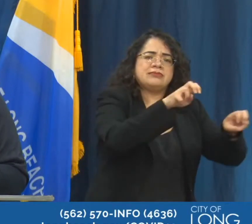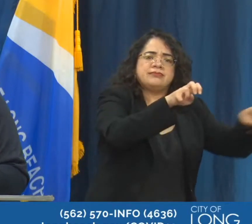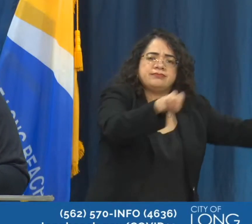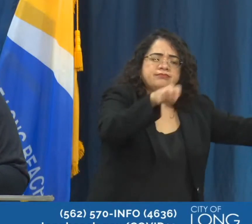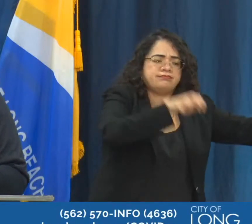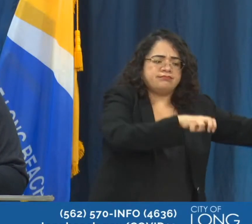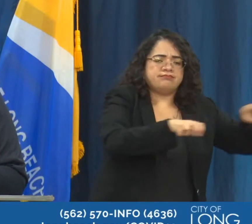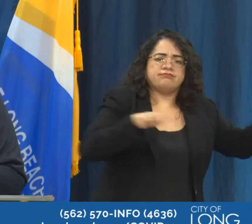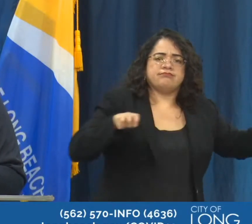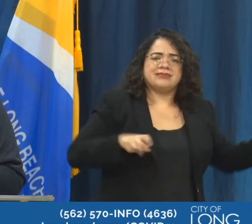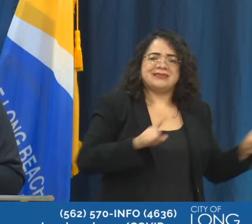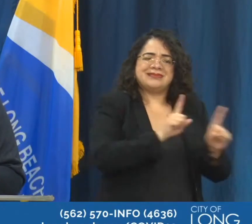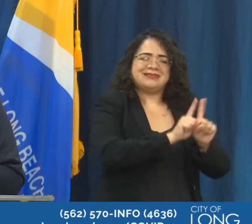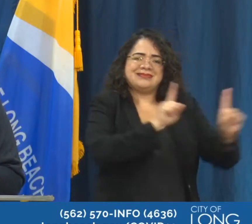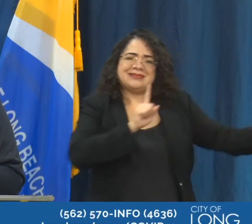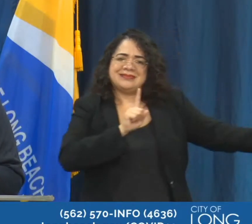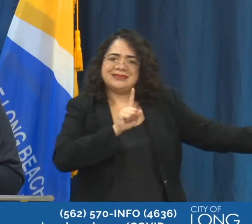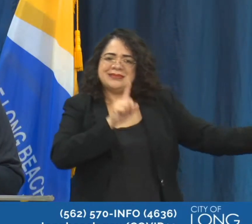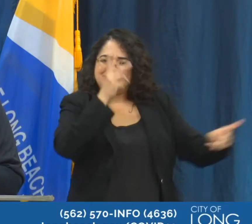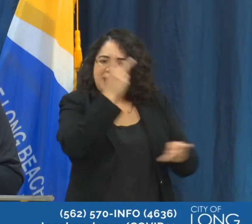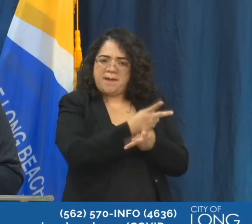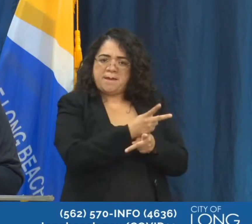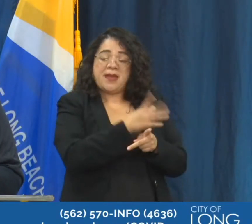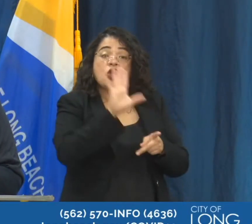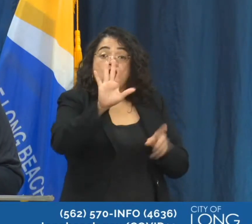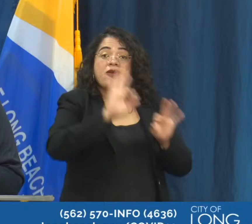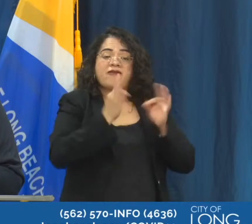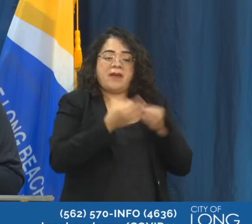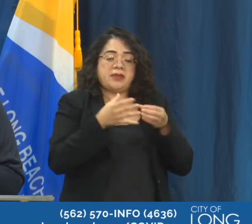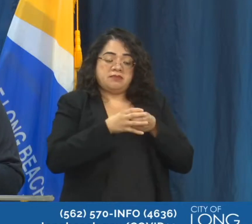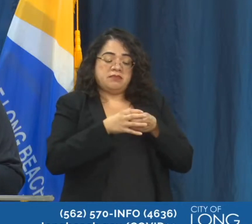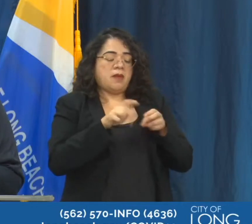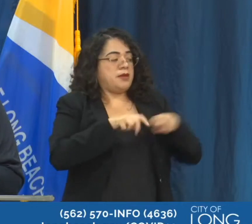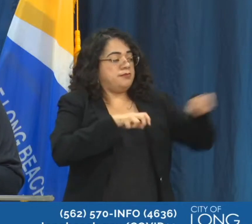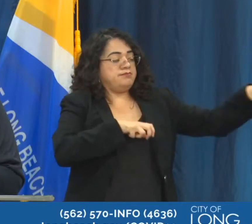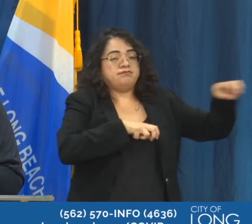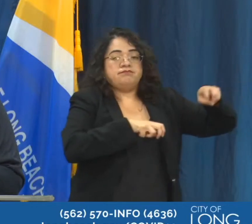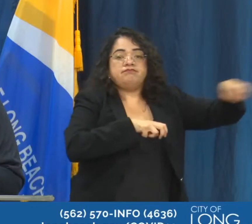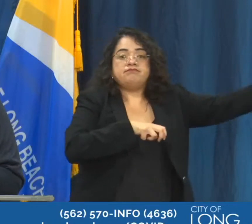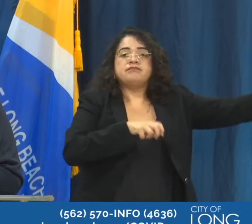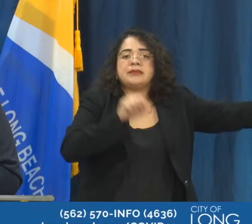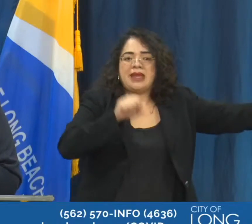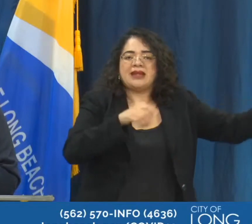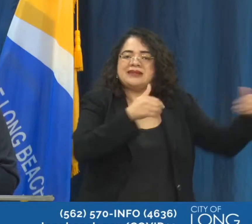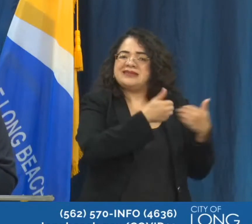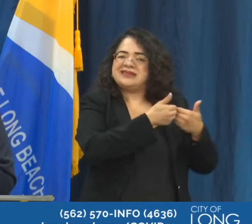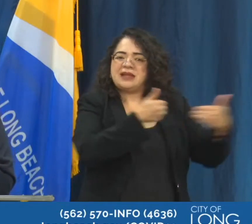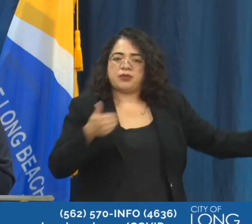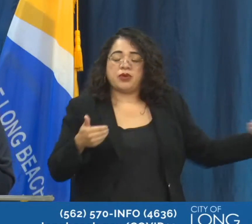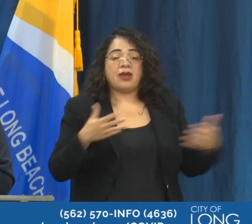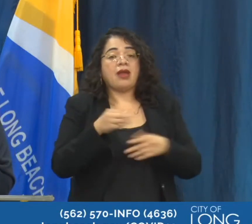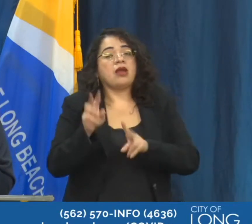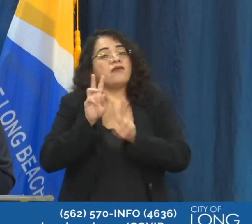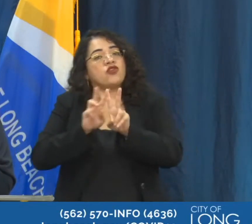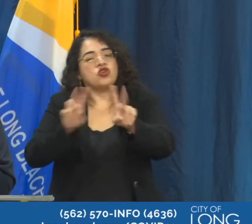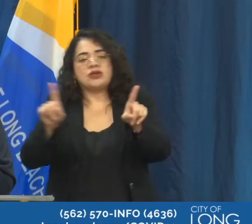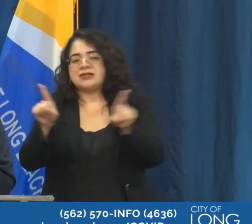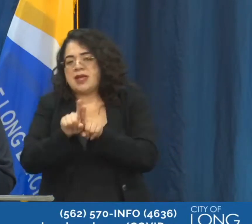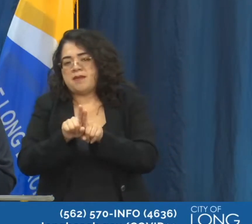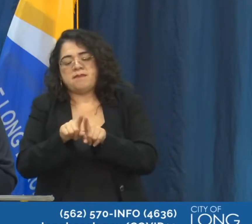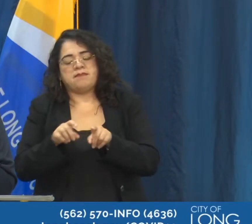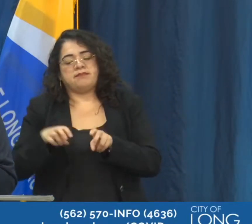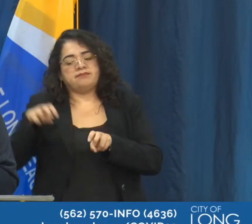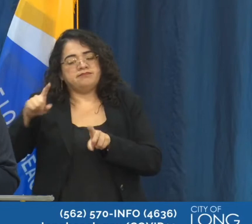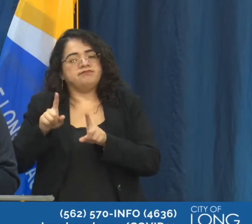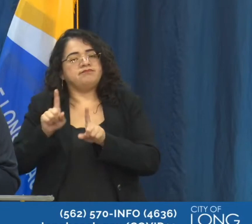va estar en nuestra nuestra media de la el seguro en nuestra orden de de salud la orden de salud este los